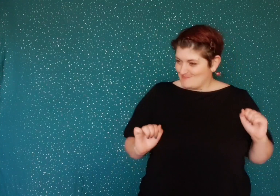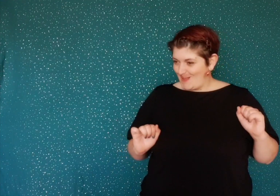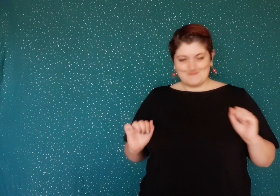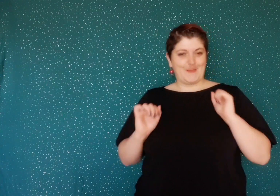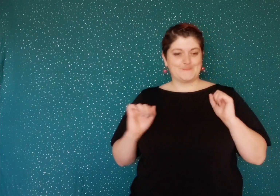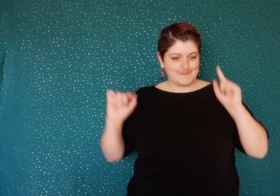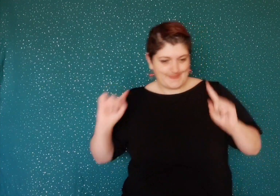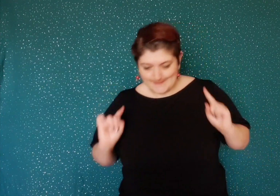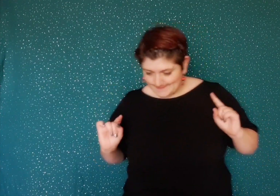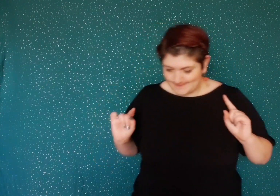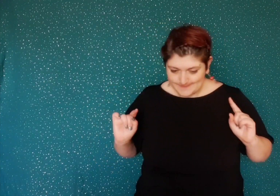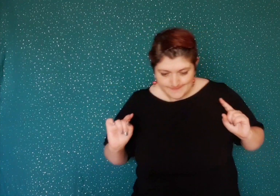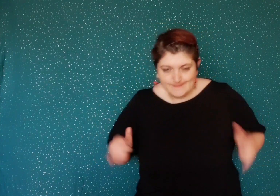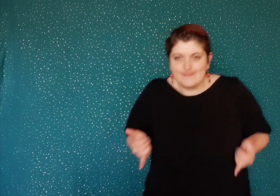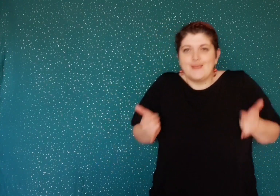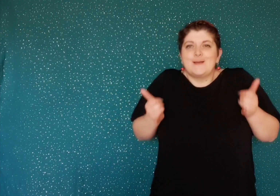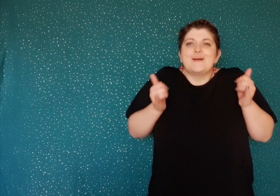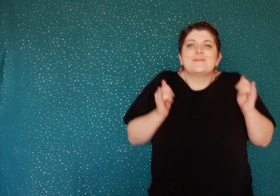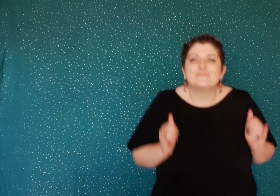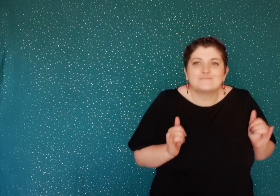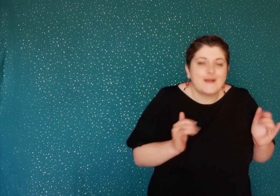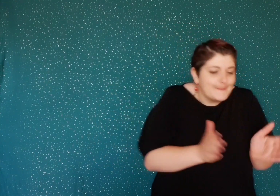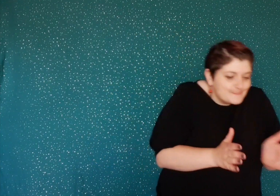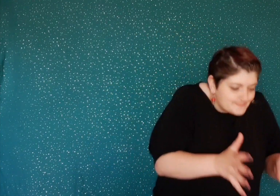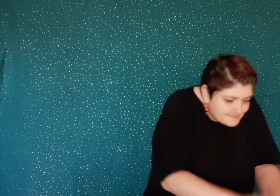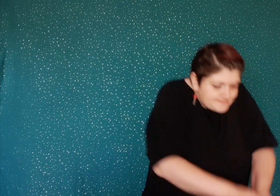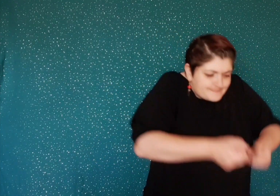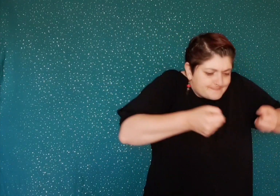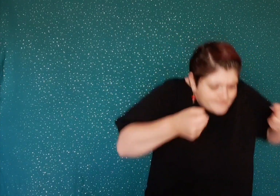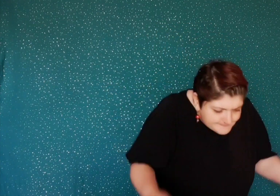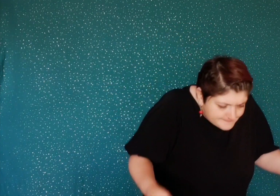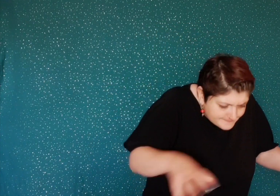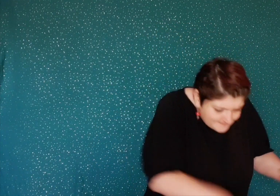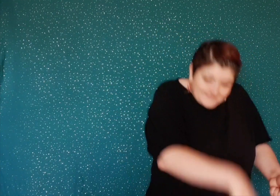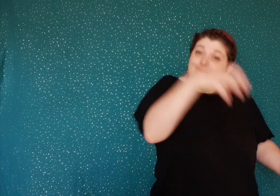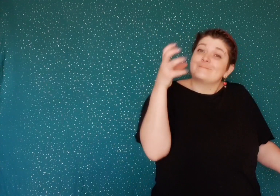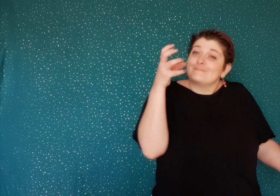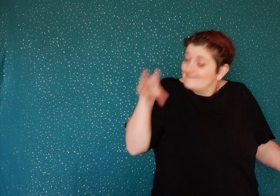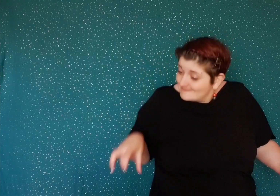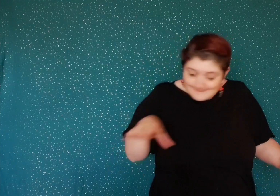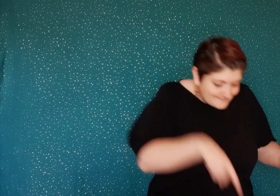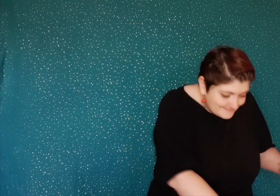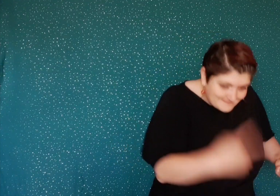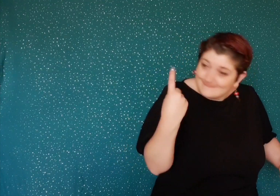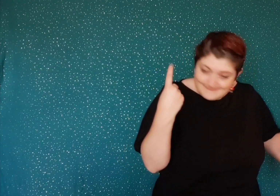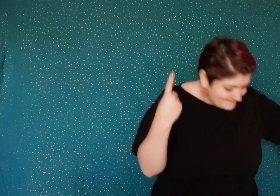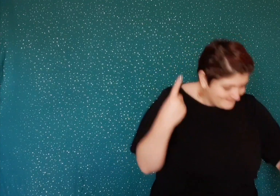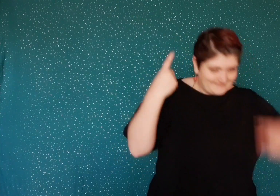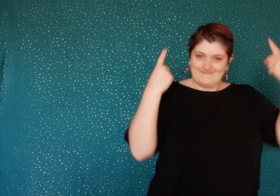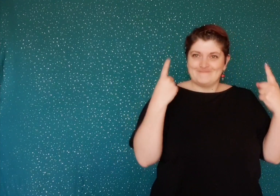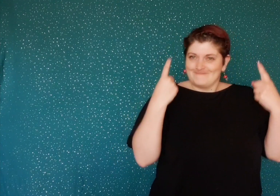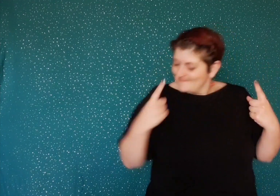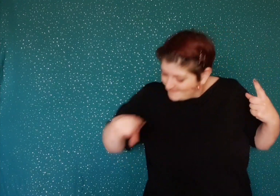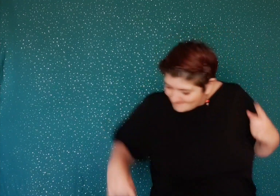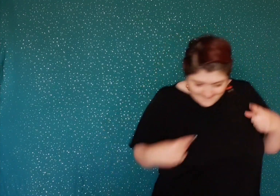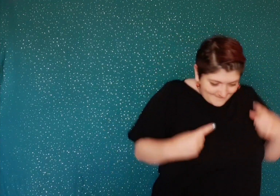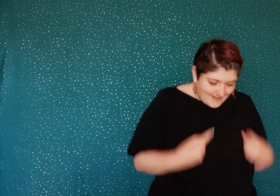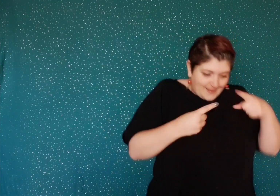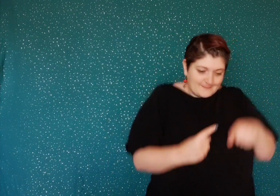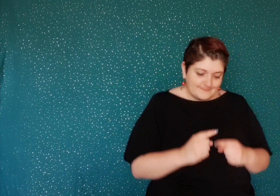Puis, elle s'assit et commença à tricoter.